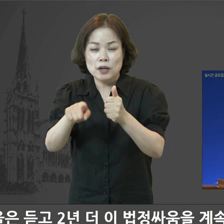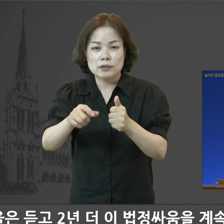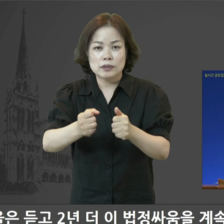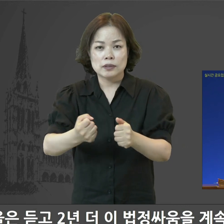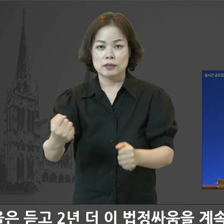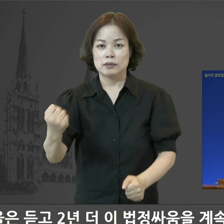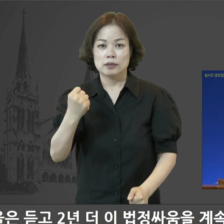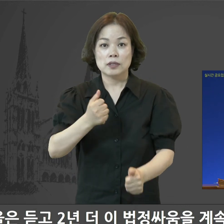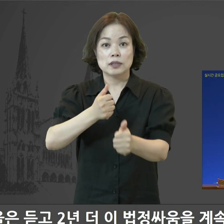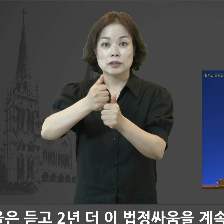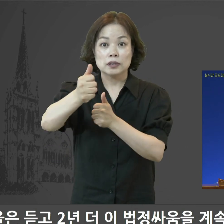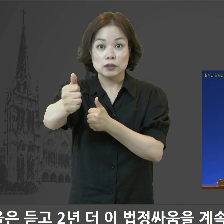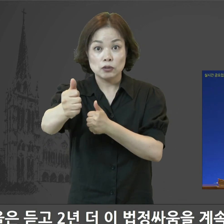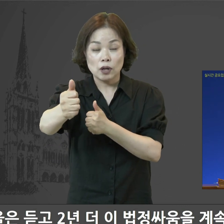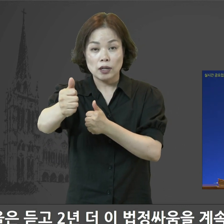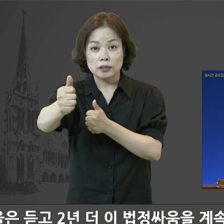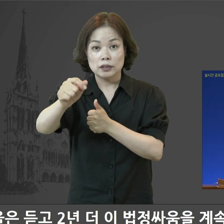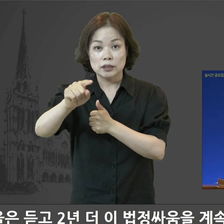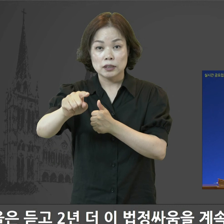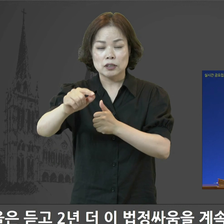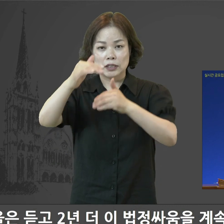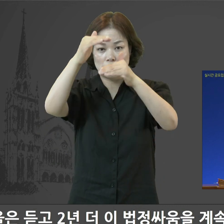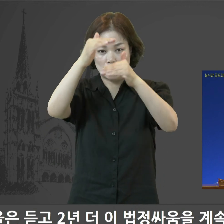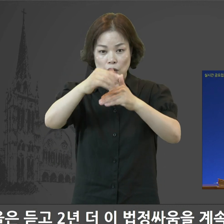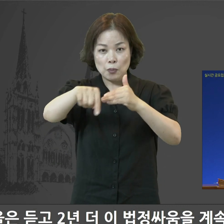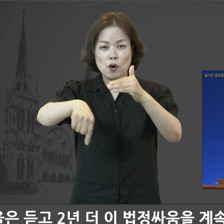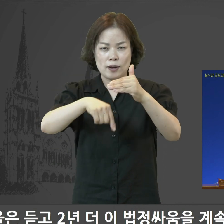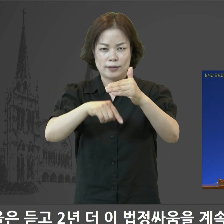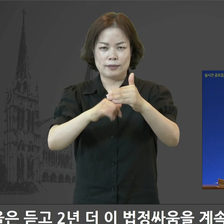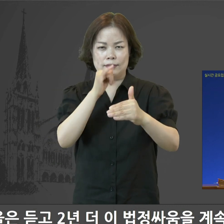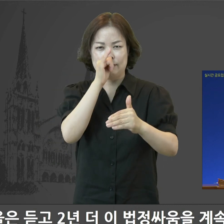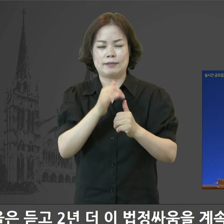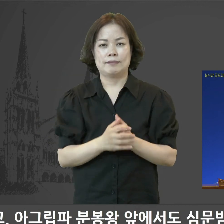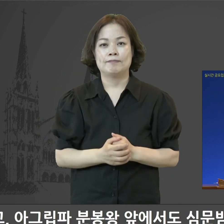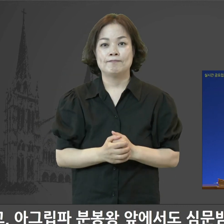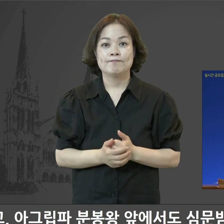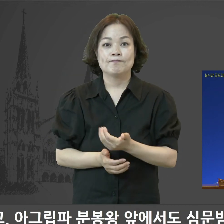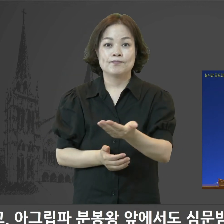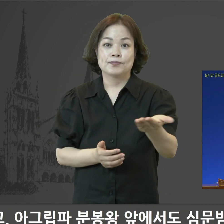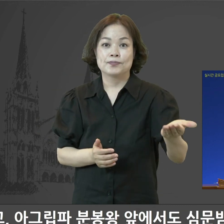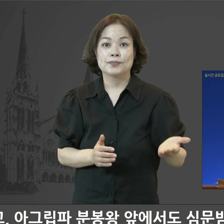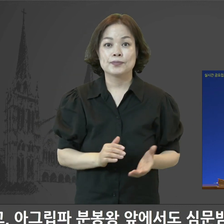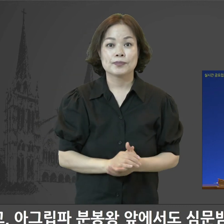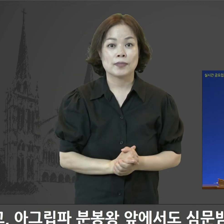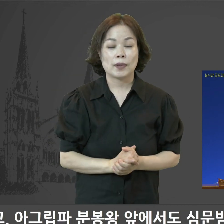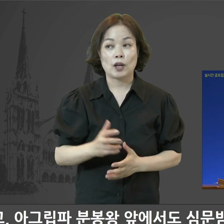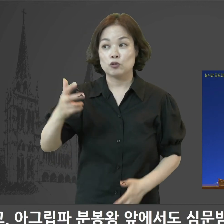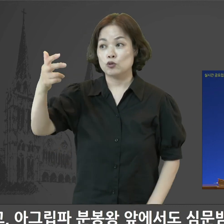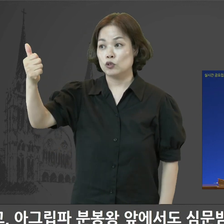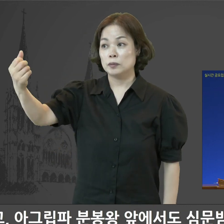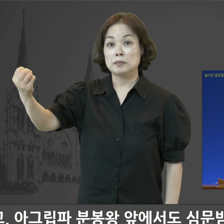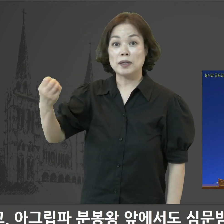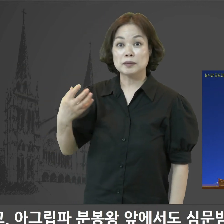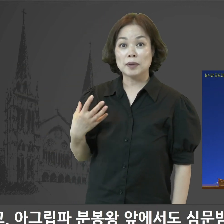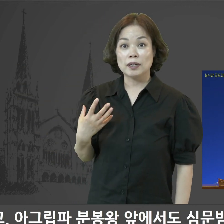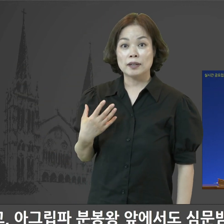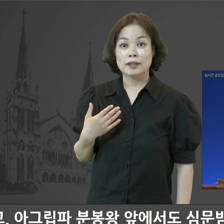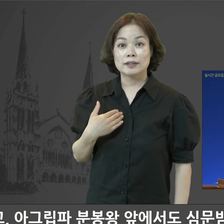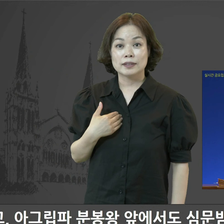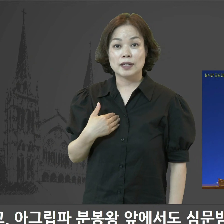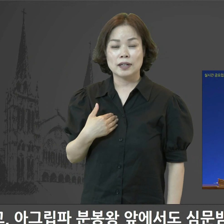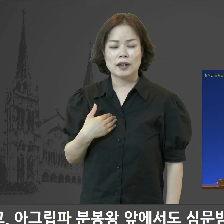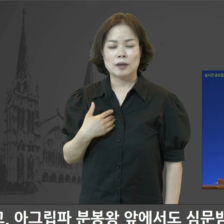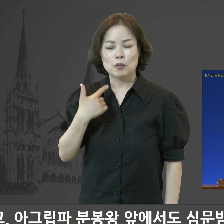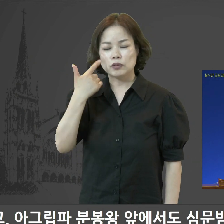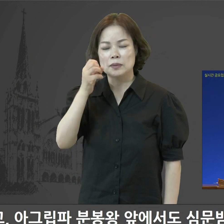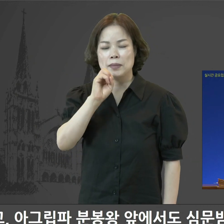힘을 오늘 이 대목에서 받은 겁니다. 사랑하는 여러분, 우리 주님 말씀하십니다. 제가 얘기하는 거